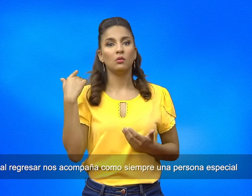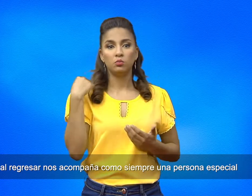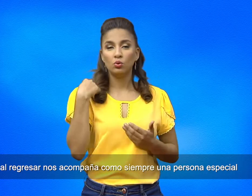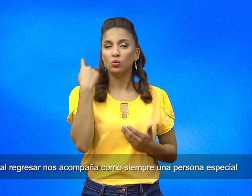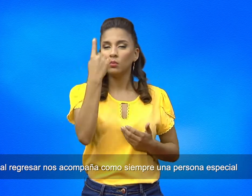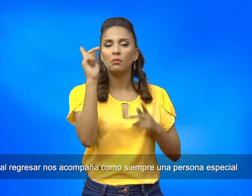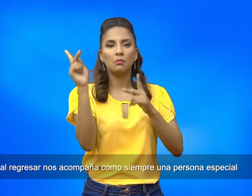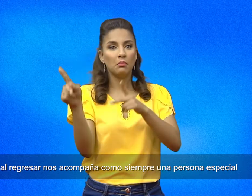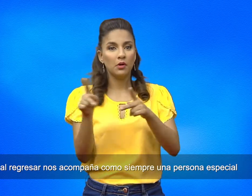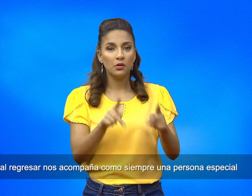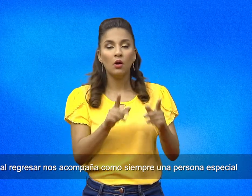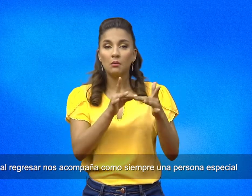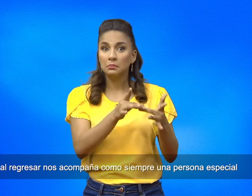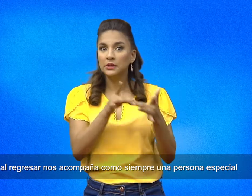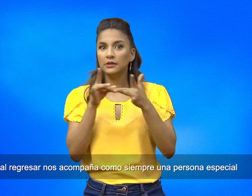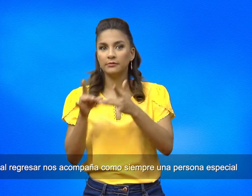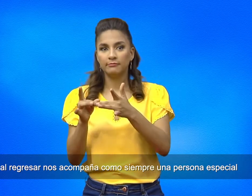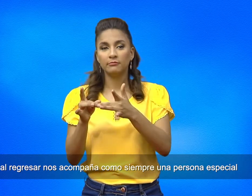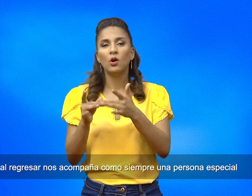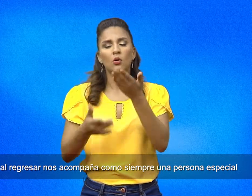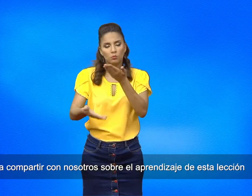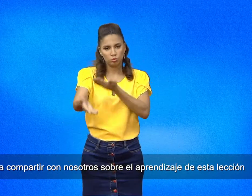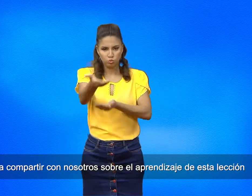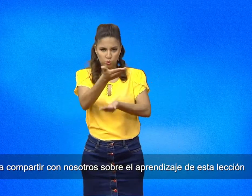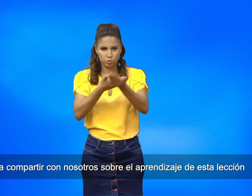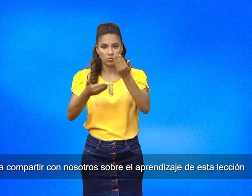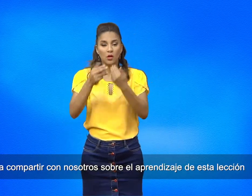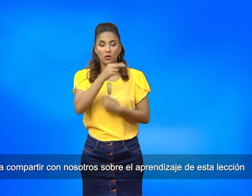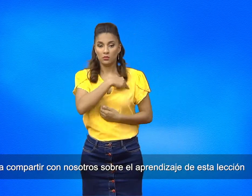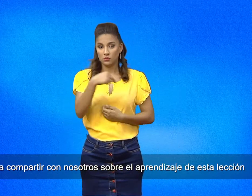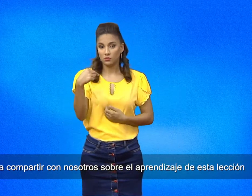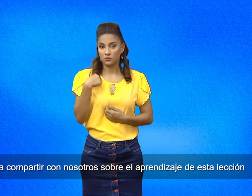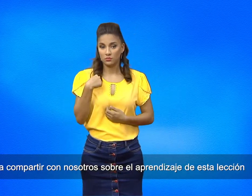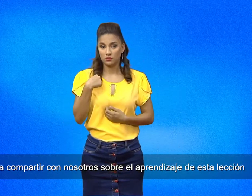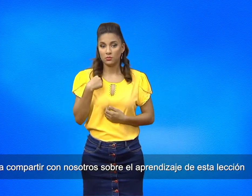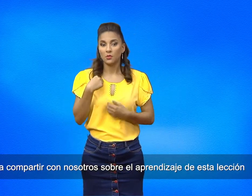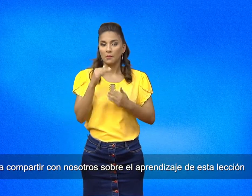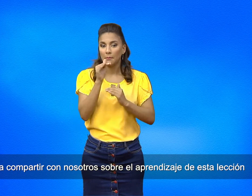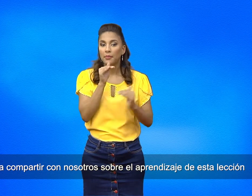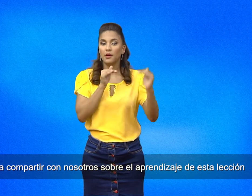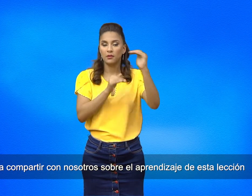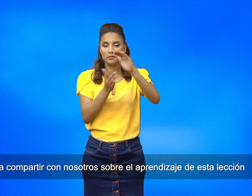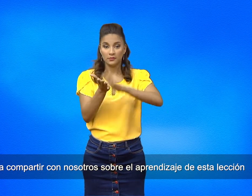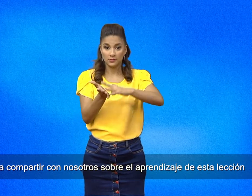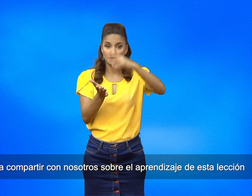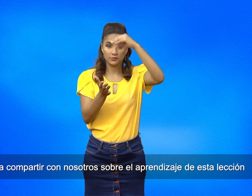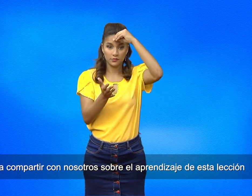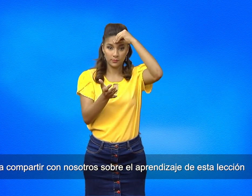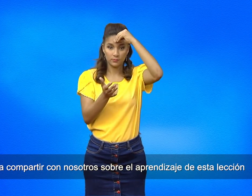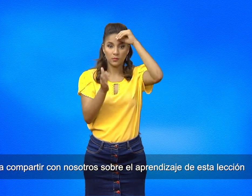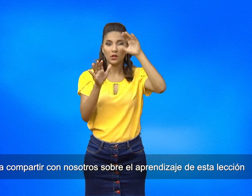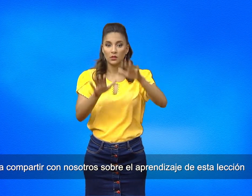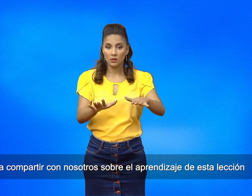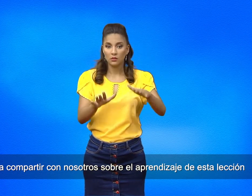una persona especial para compartir con nosotros más el aprendizaje de esta